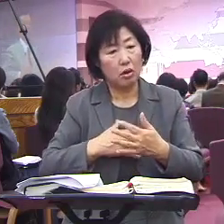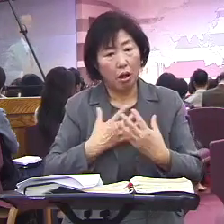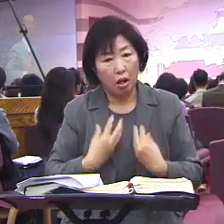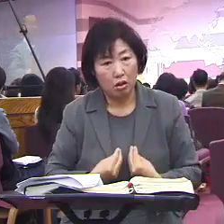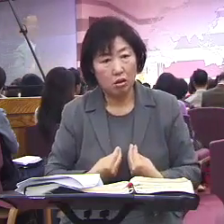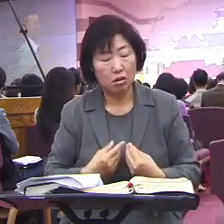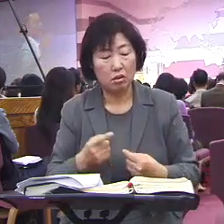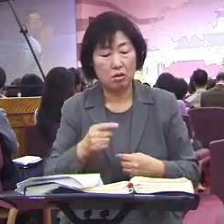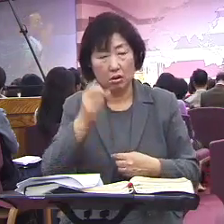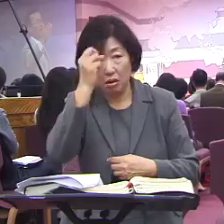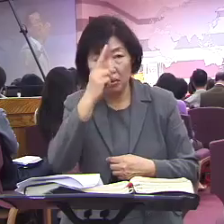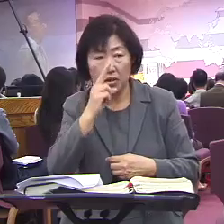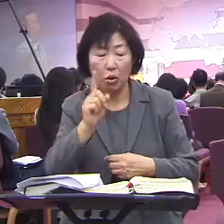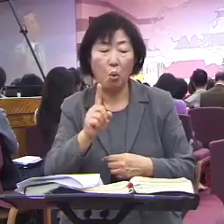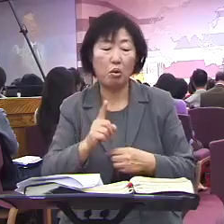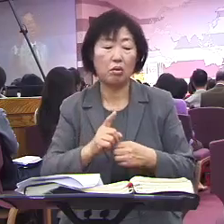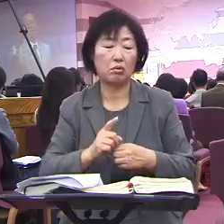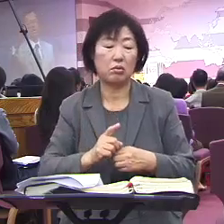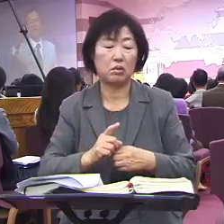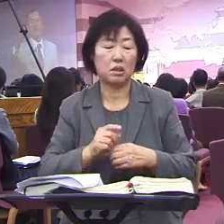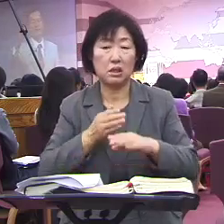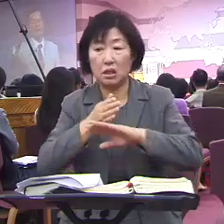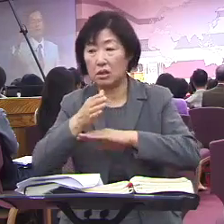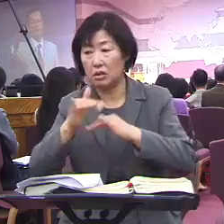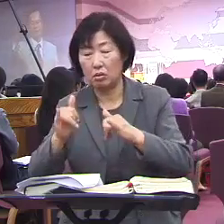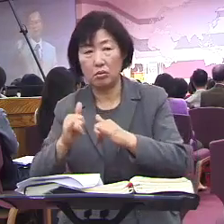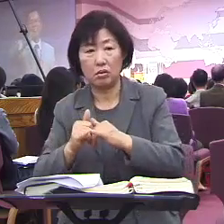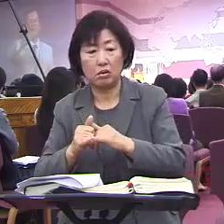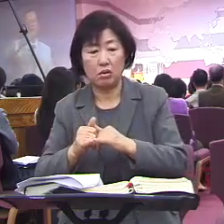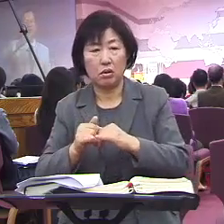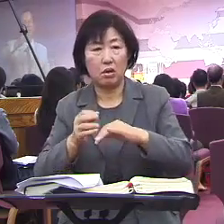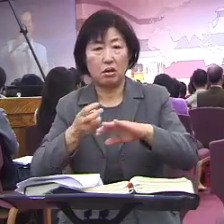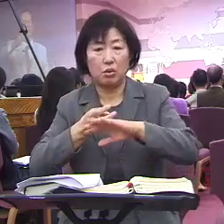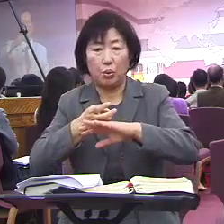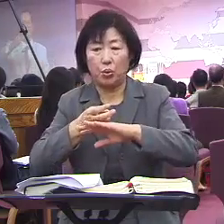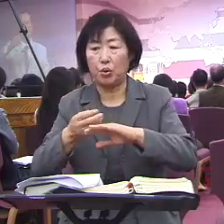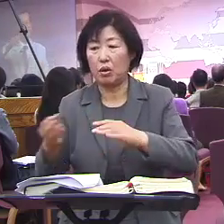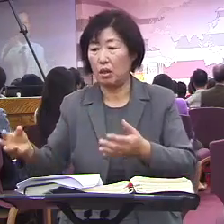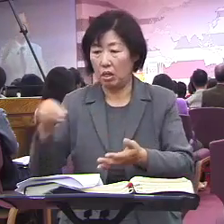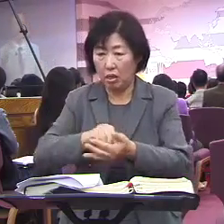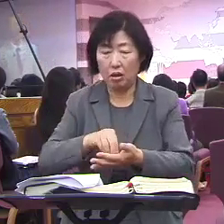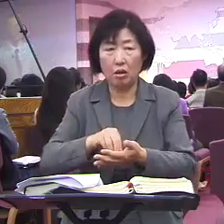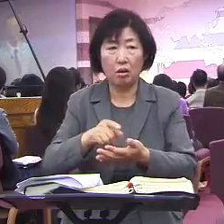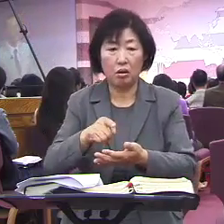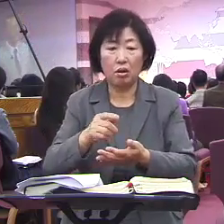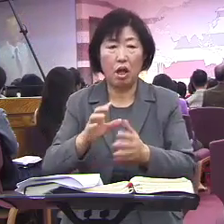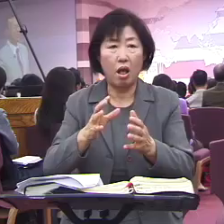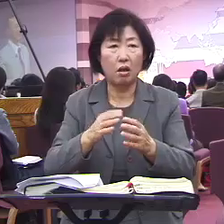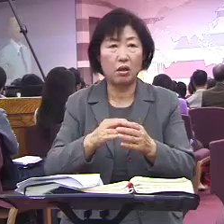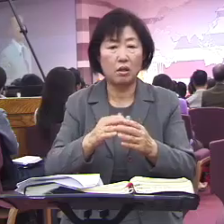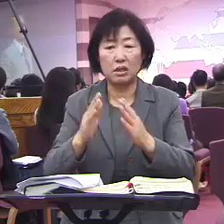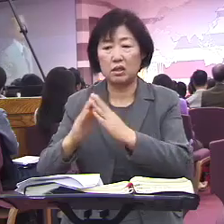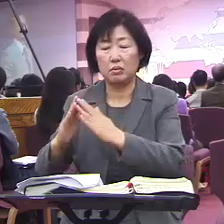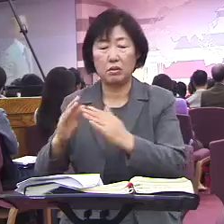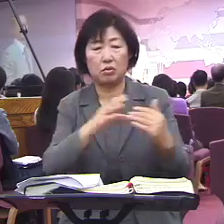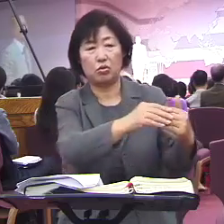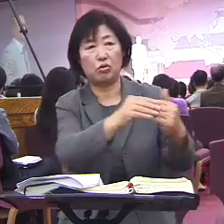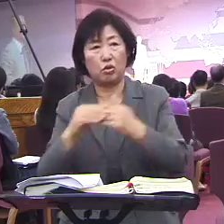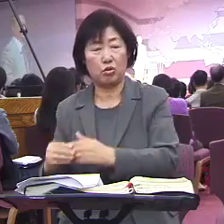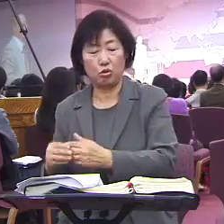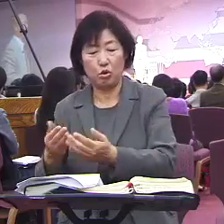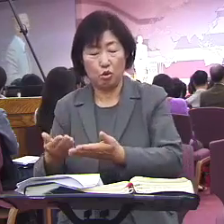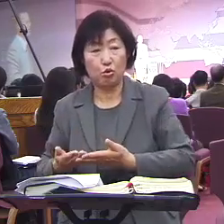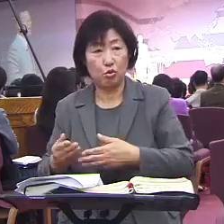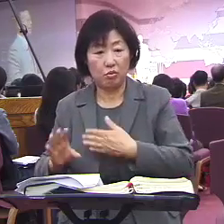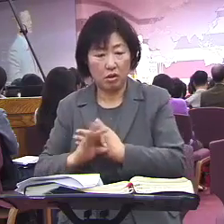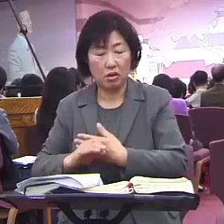근데 갑자기 어느 지나가던 사람이 차를 태워가지고 그 아이를 데리고 우리 집에다 데려다 줍니다.